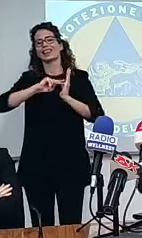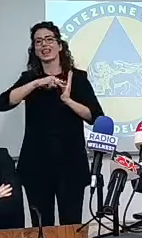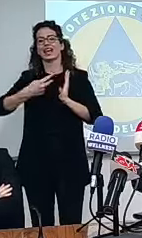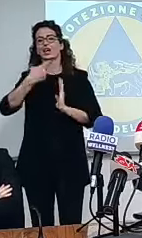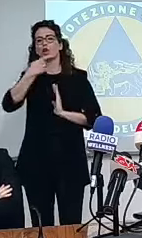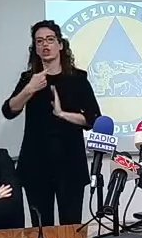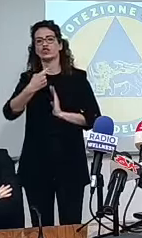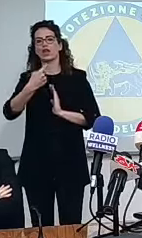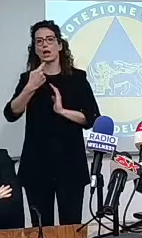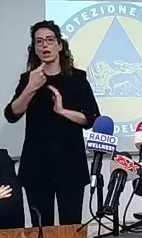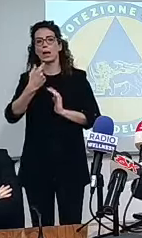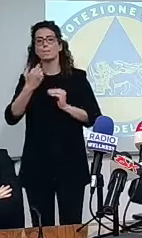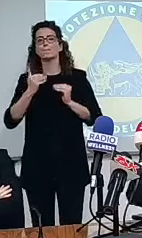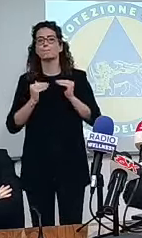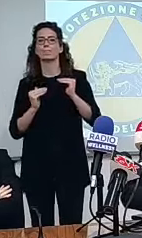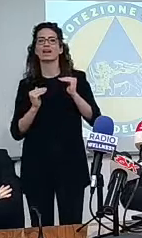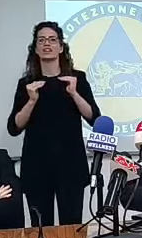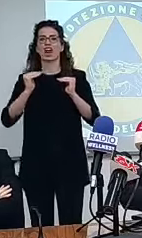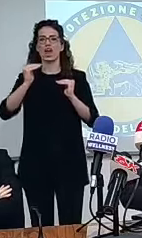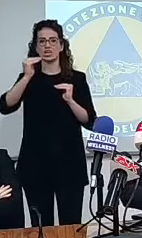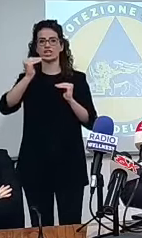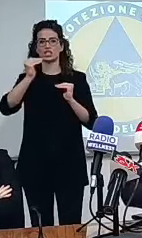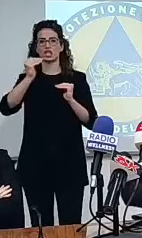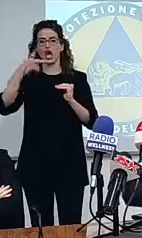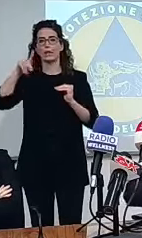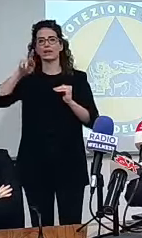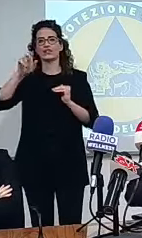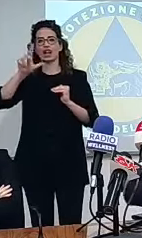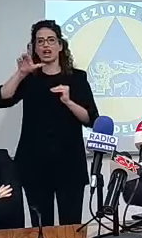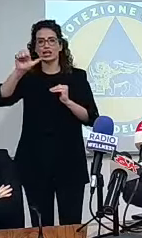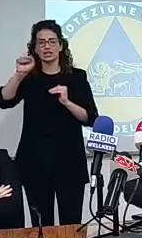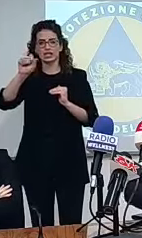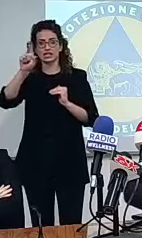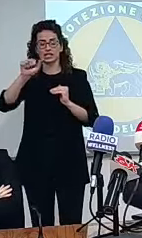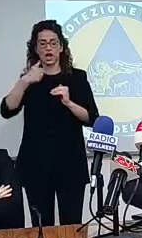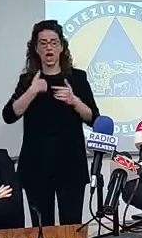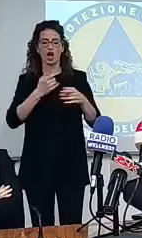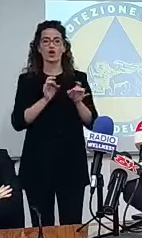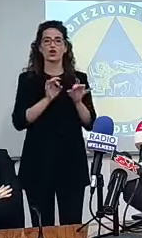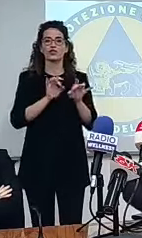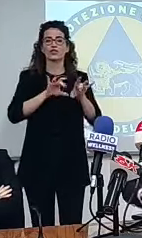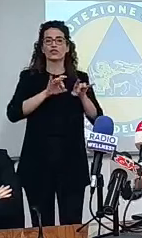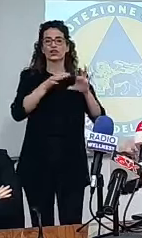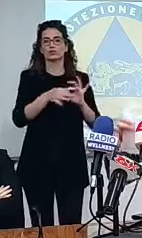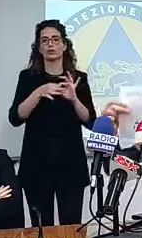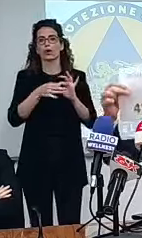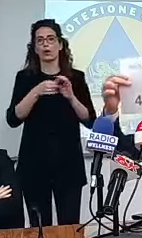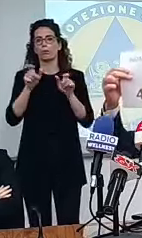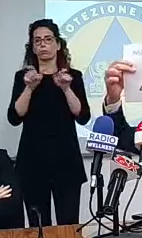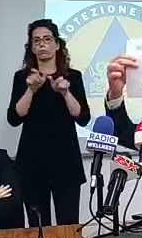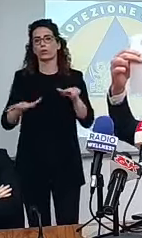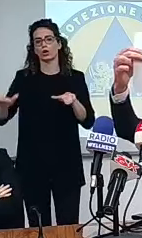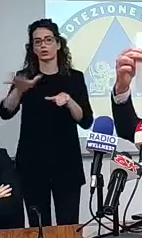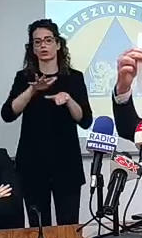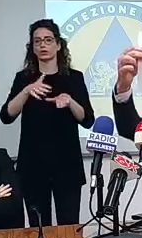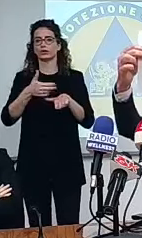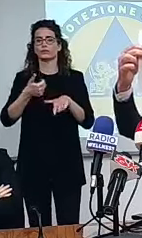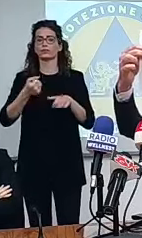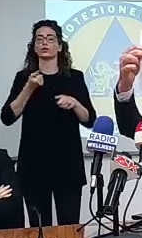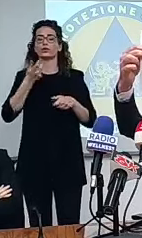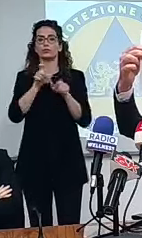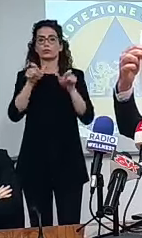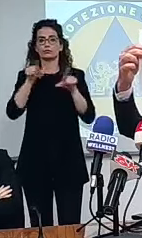del virus sulla popolazione e questo insomma ci fa ben sperare. Il numero dei positivi dall'inizio